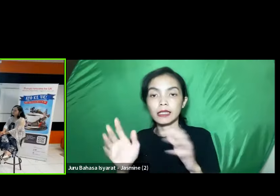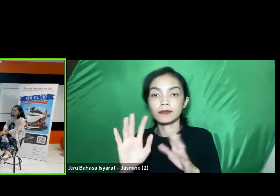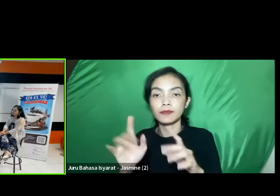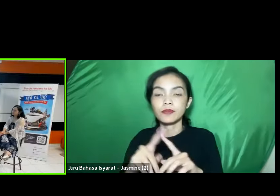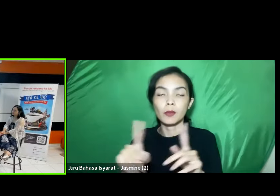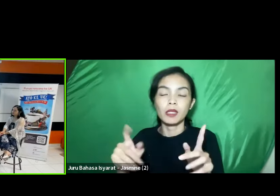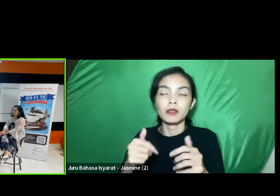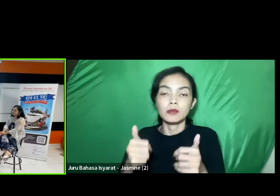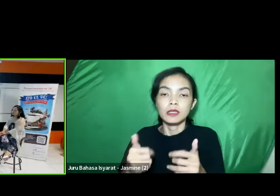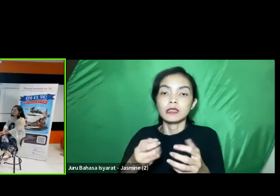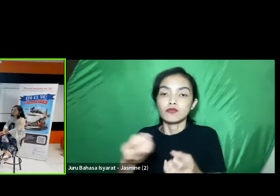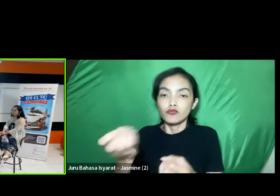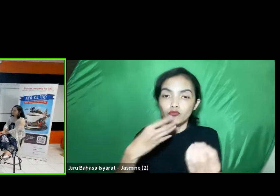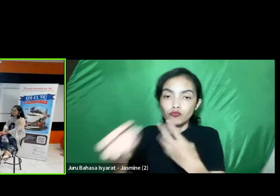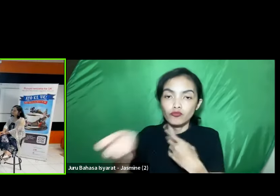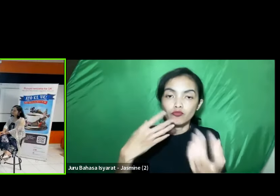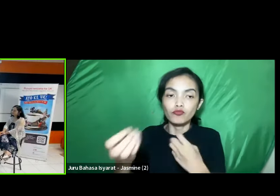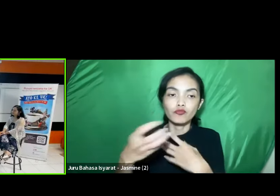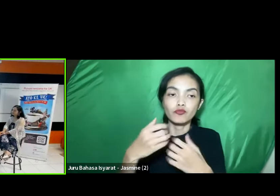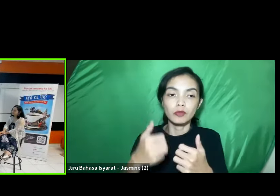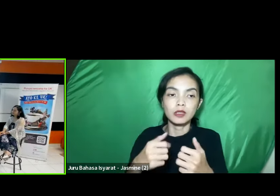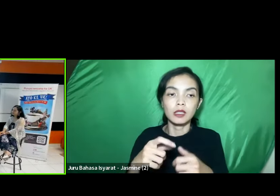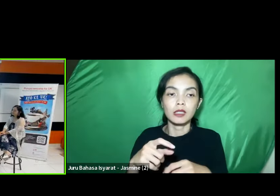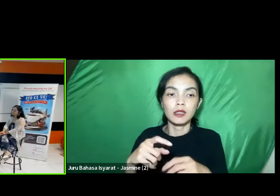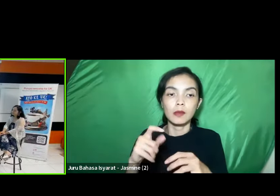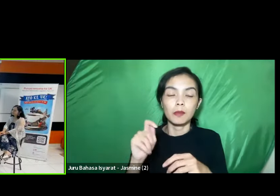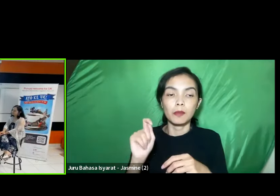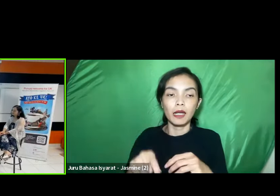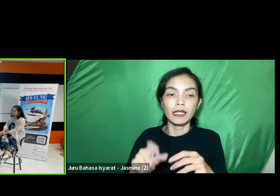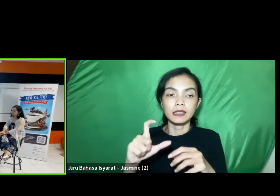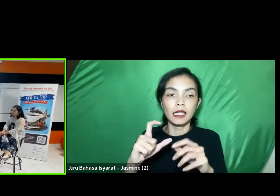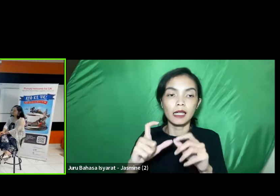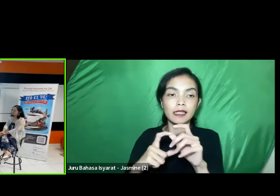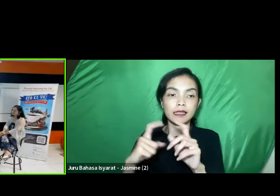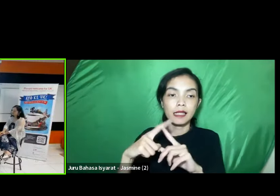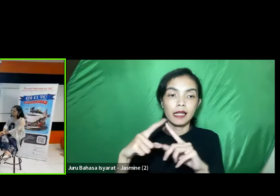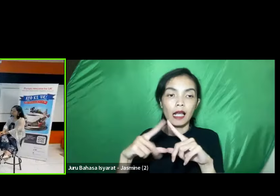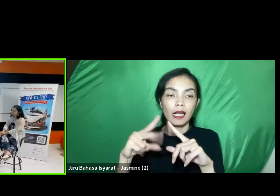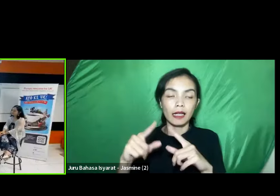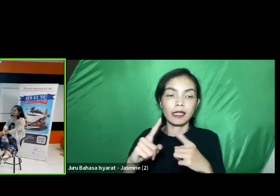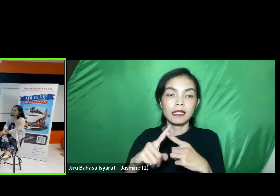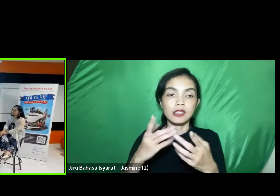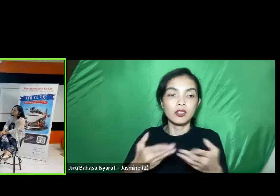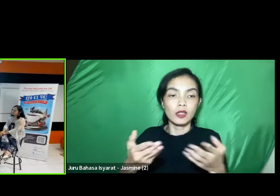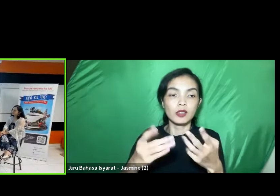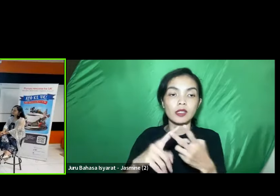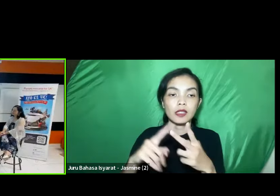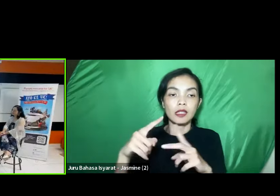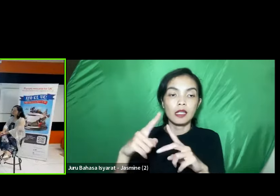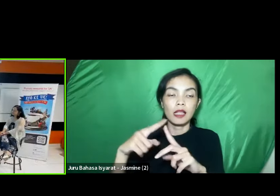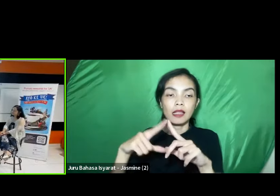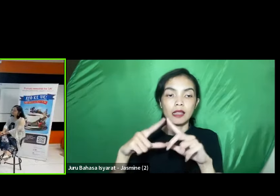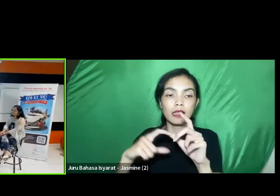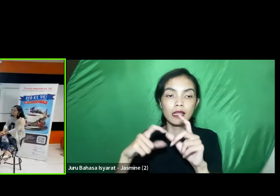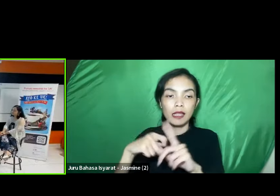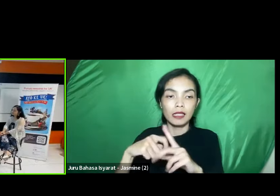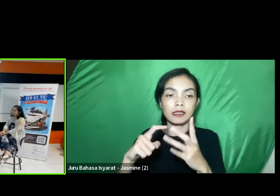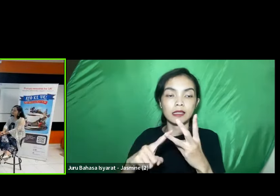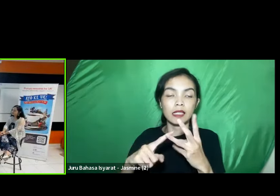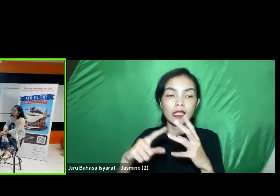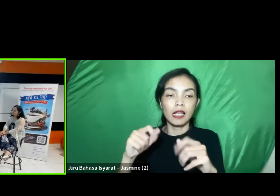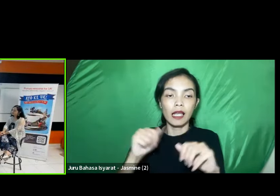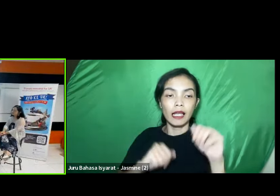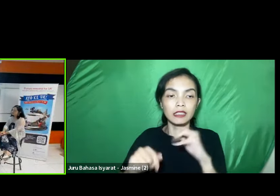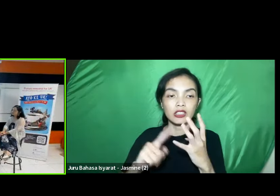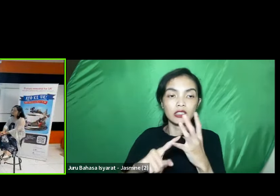boleh diceritain tadi ngikutin pakai metode Star ya situation task action dan result situation-nya 20%